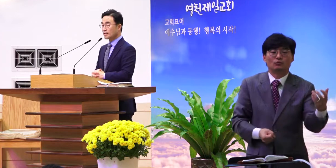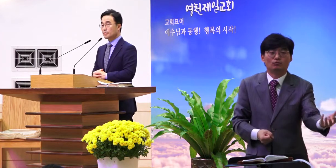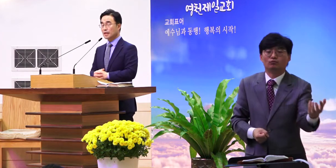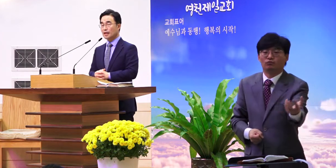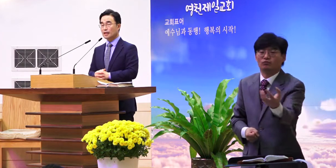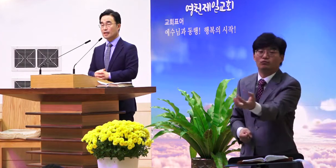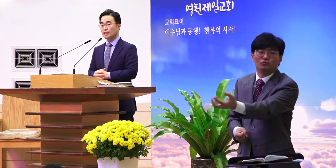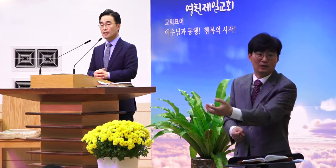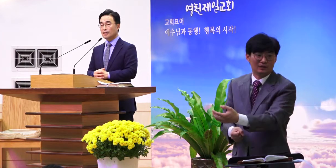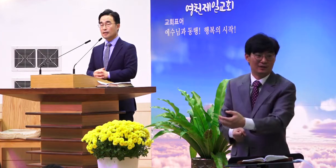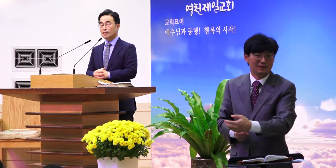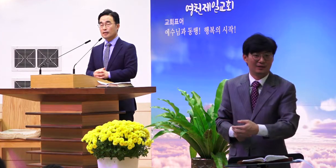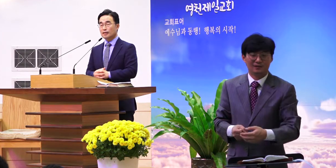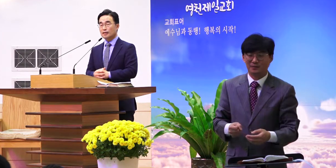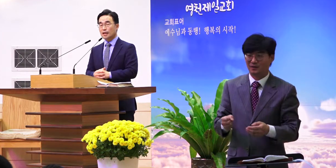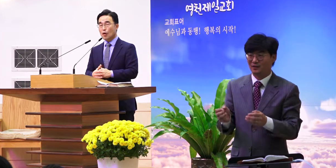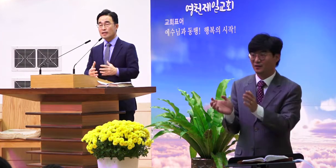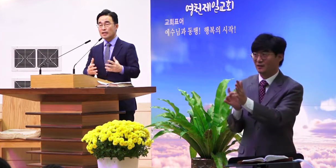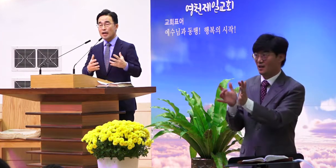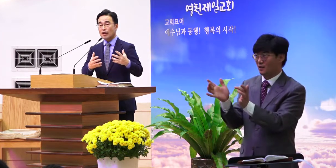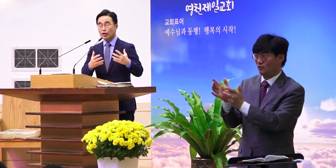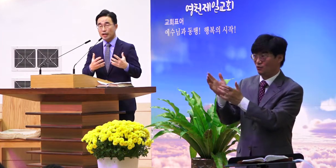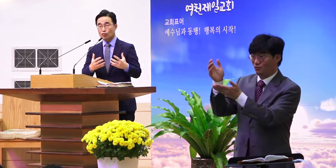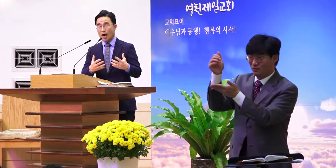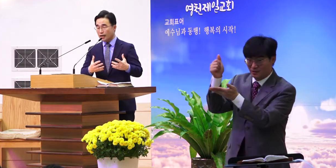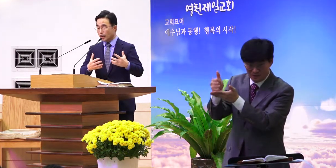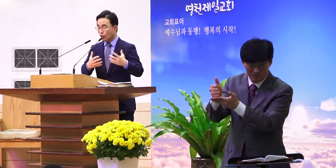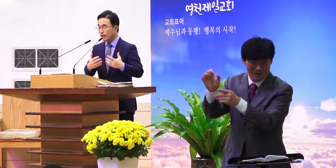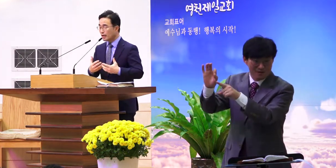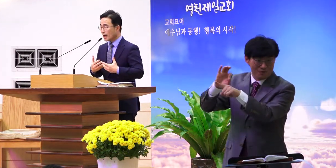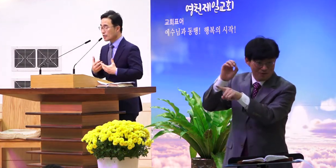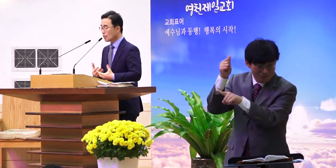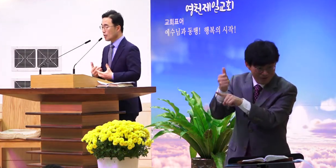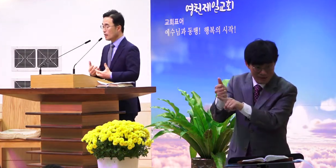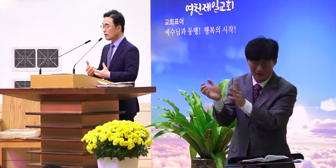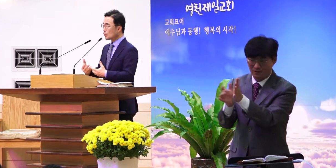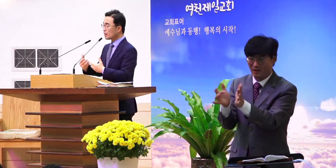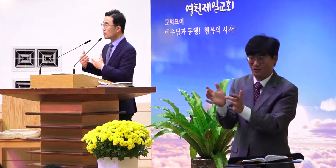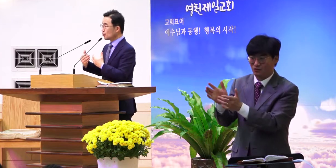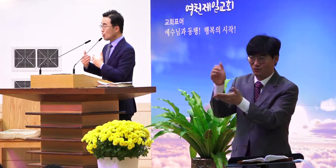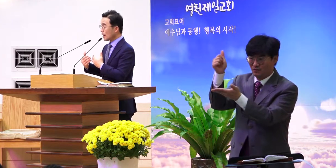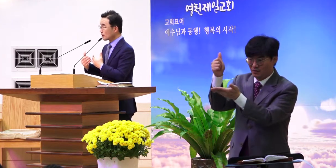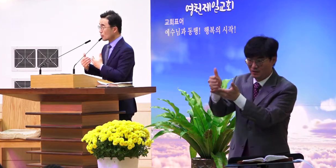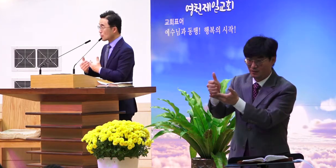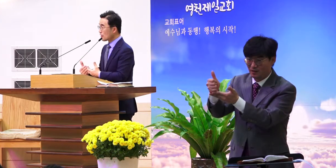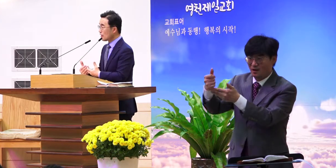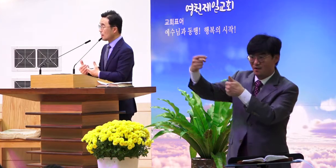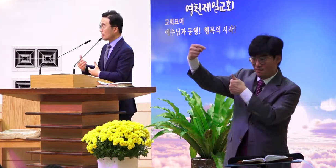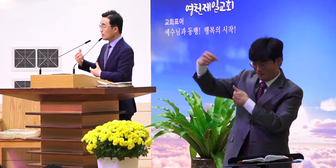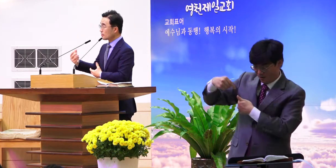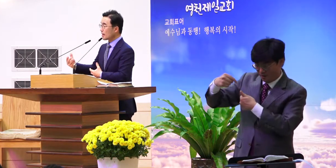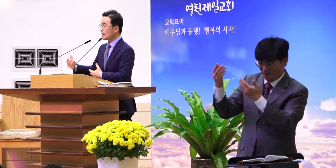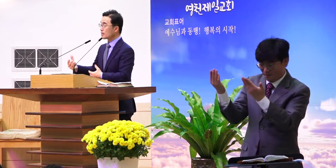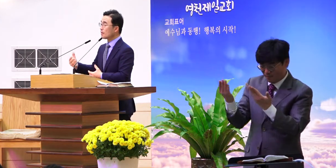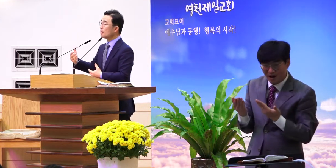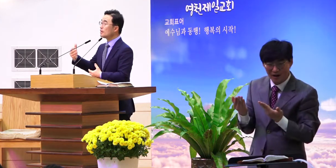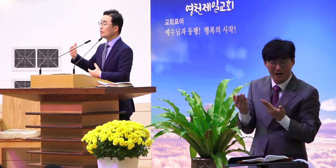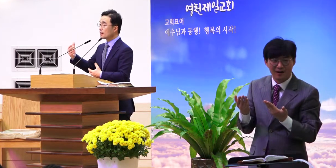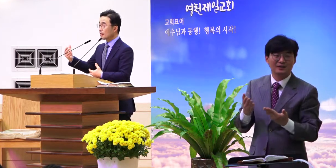다스리게 했습니다. 그러니까 황제의 권위, 왕의 권위를 가지고 그 권위를 부여받고서 그